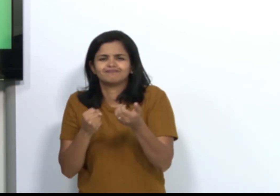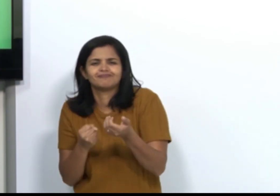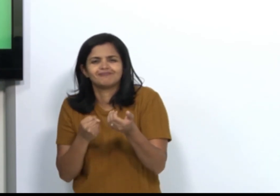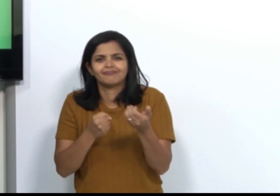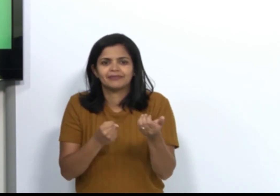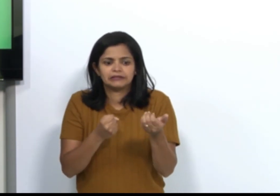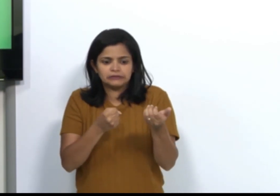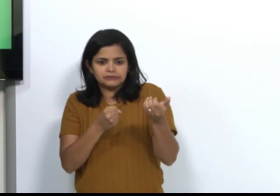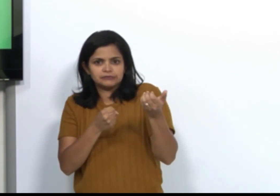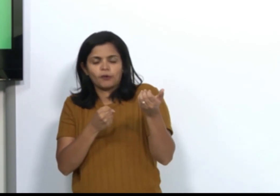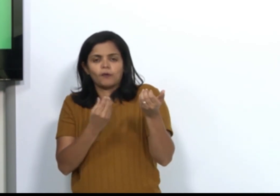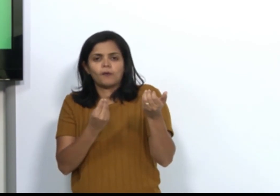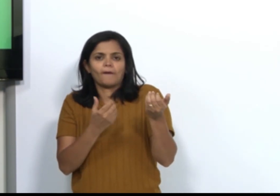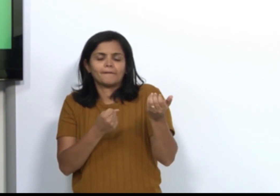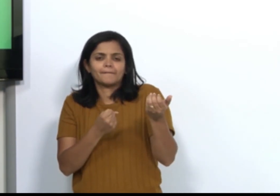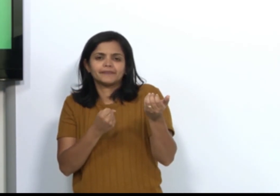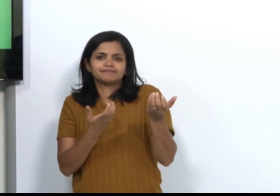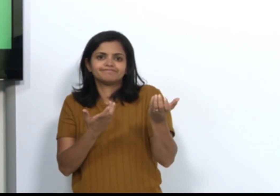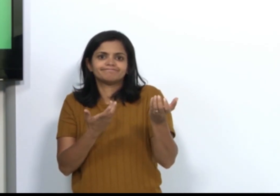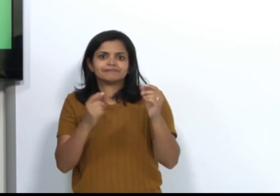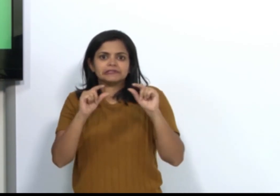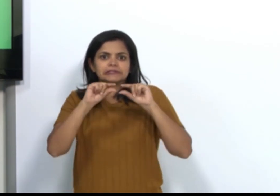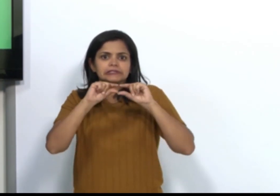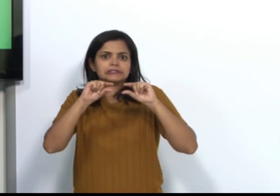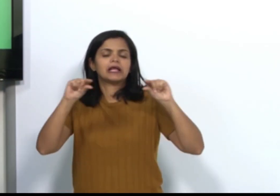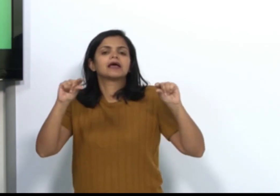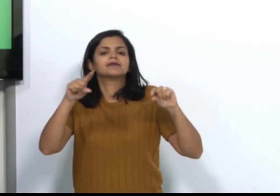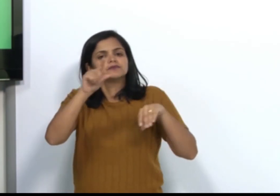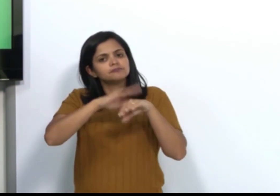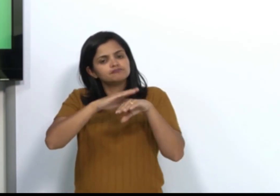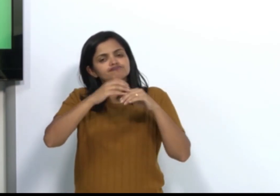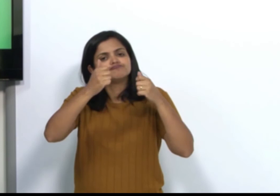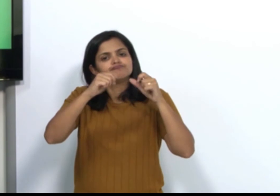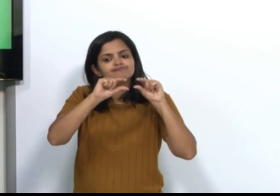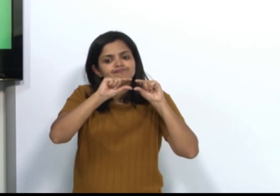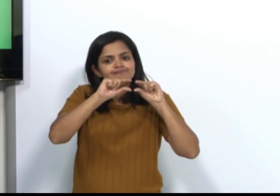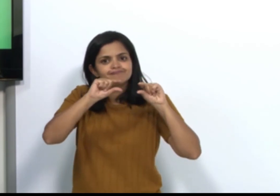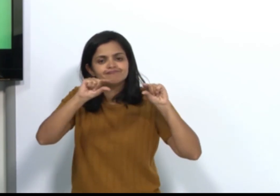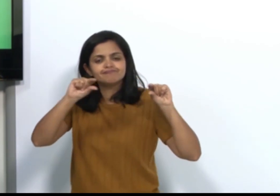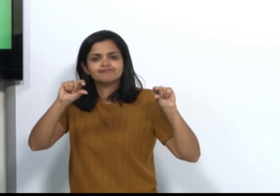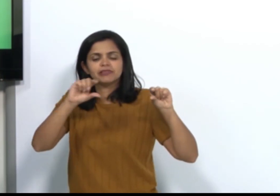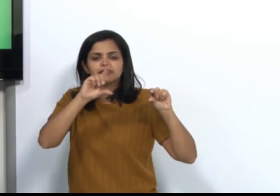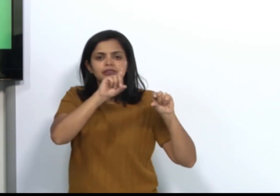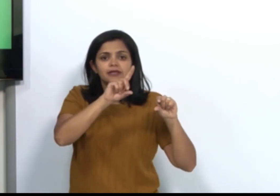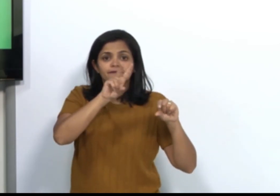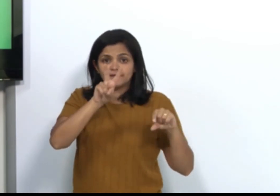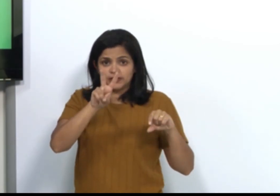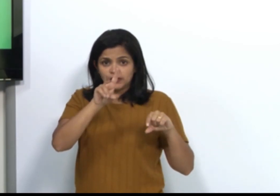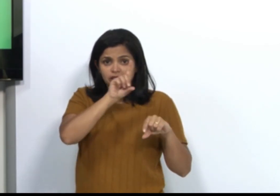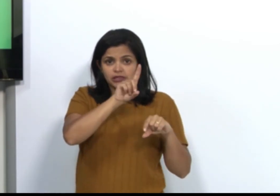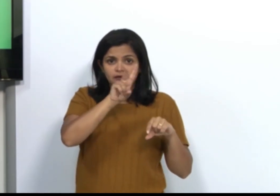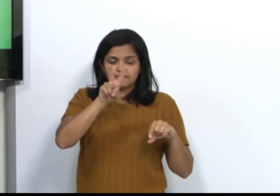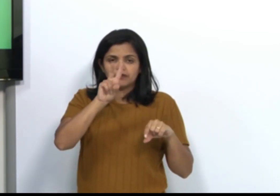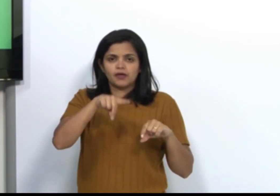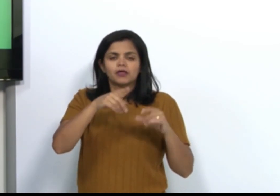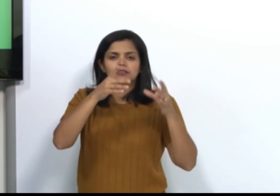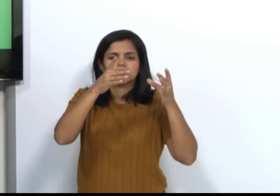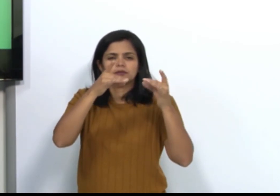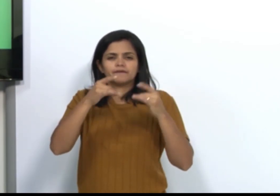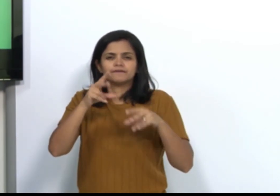Aqui, quando eu faço esse classificador, como vou escrever essa frase? Então, eu devo colocar